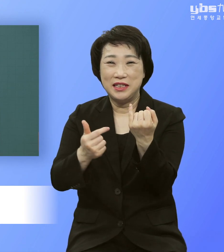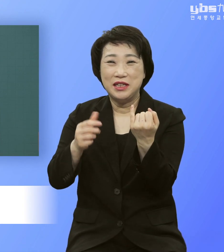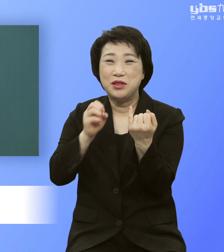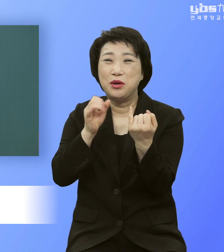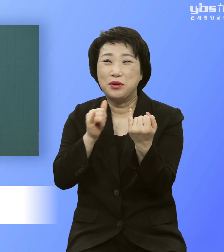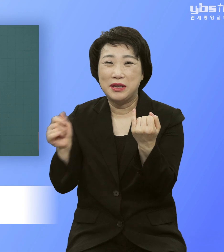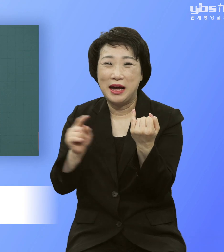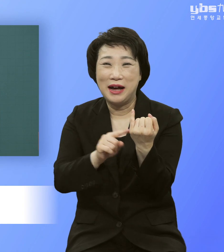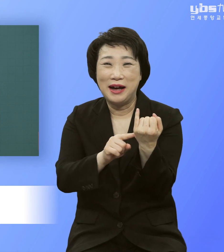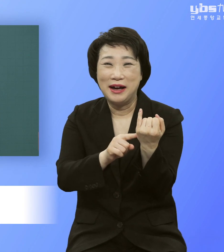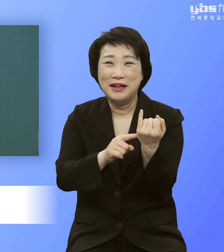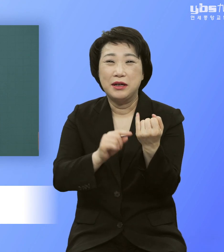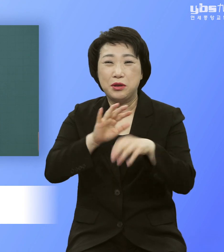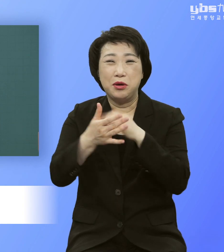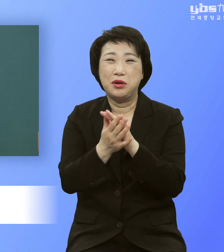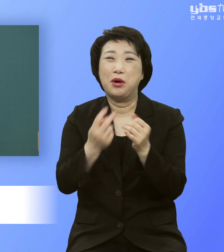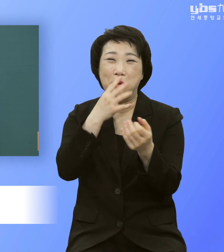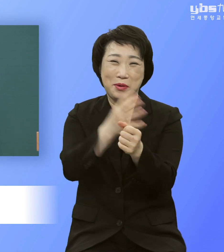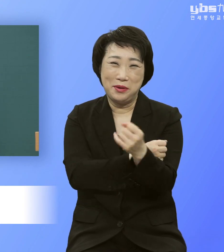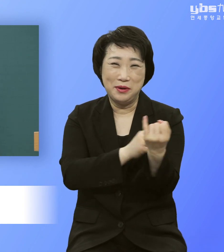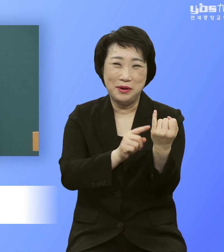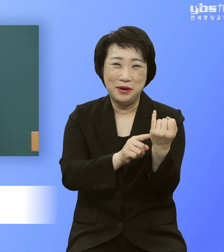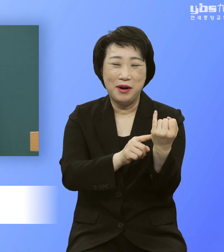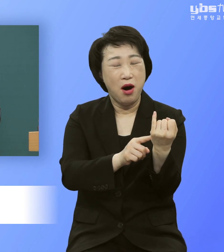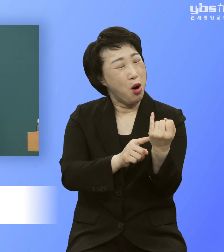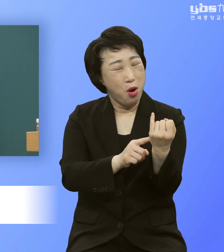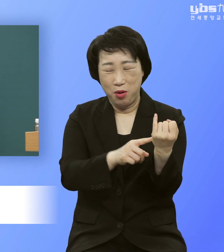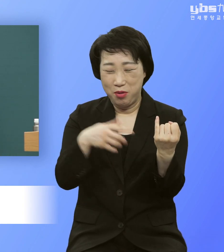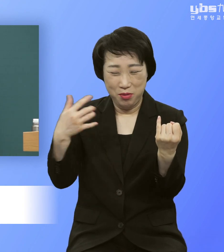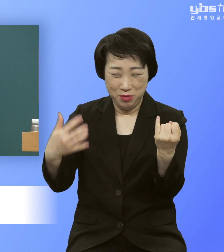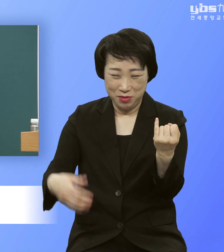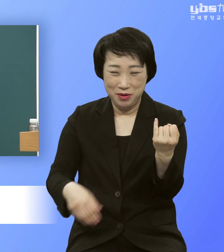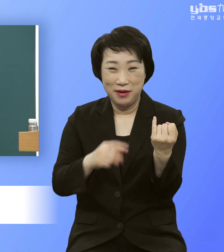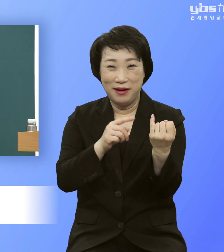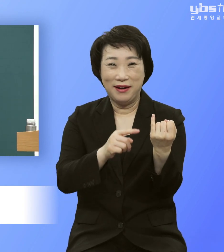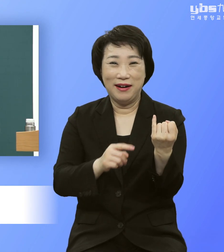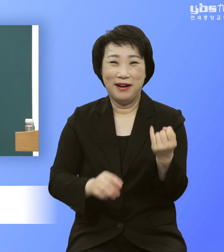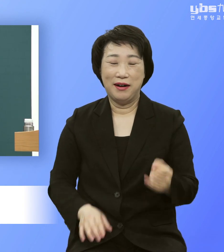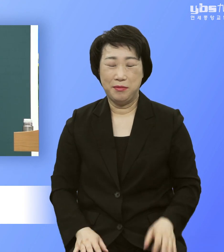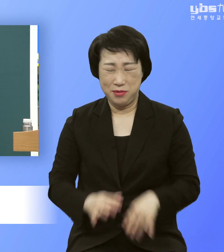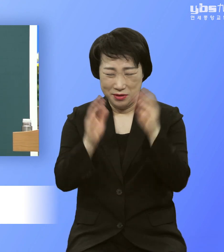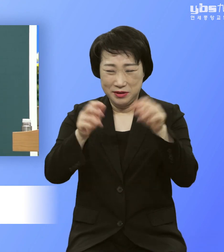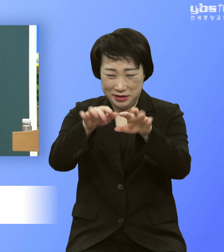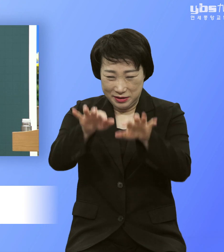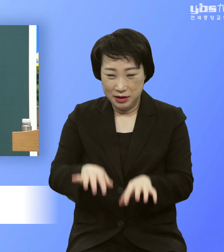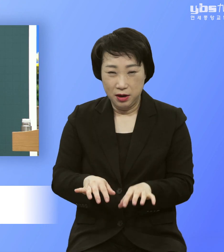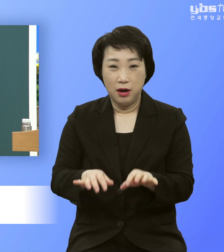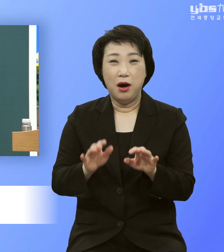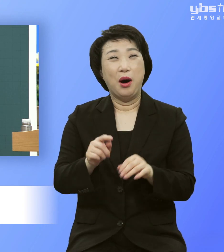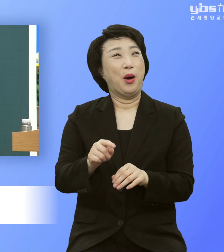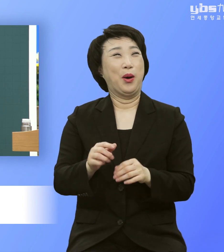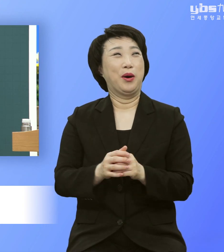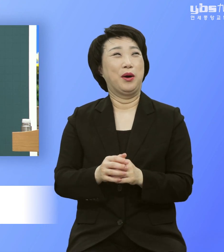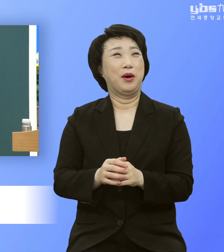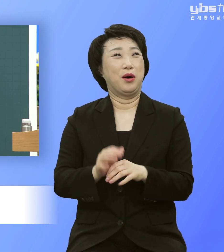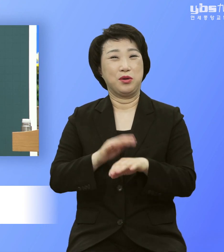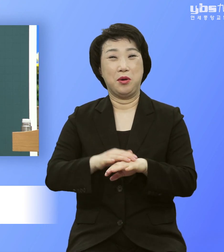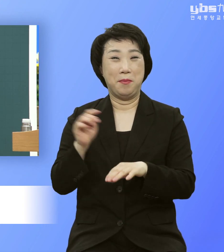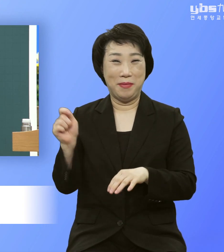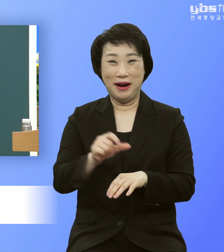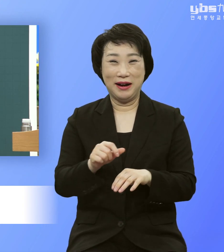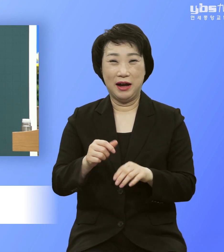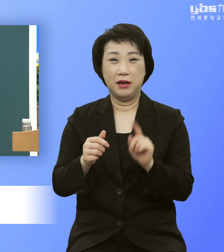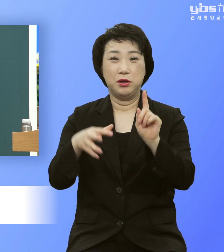나보다 성경을 더 잘할 수 있어요. 예, 엄청나게 다 쳐요. 얼마나 손이